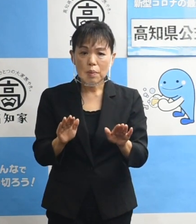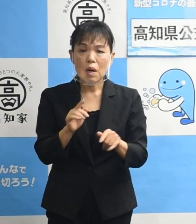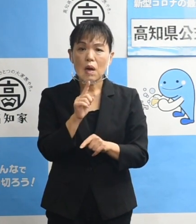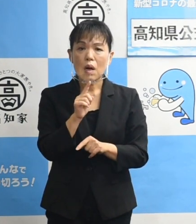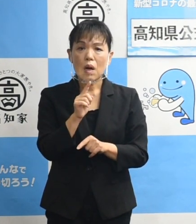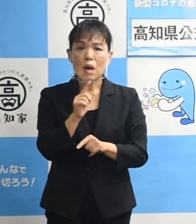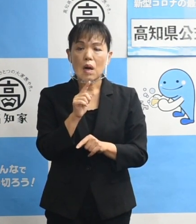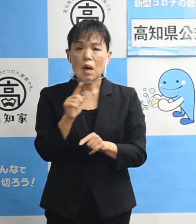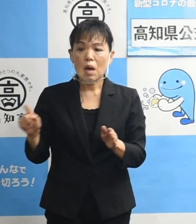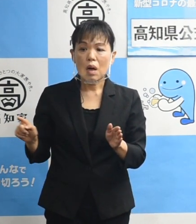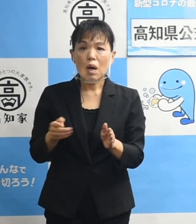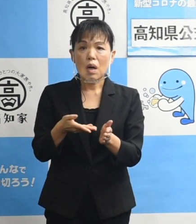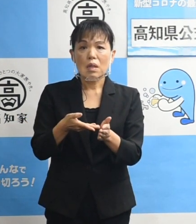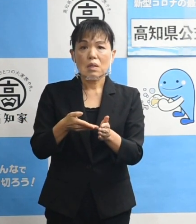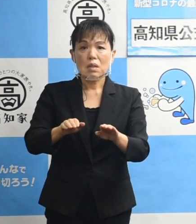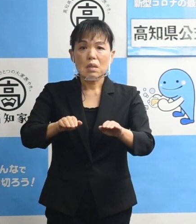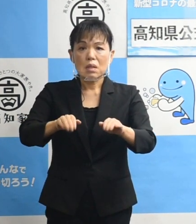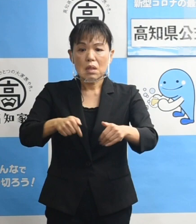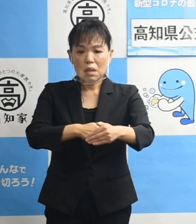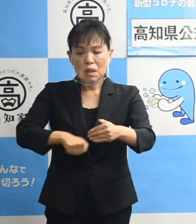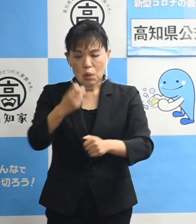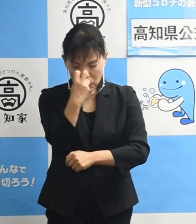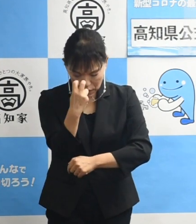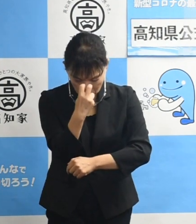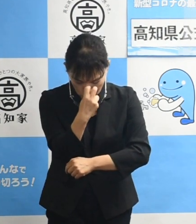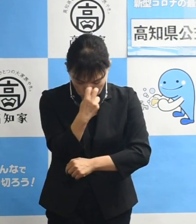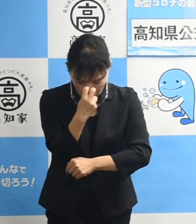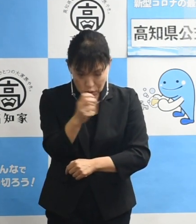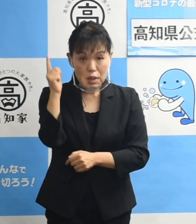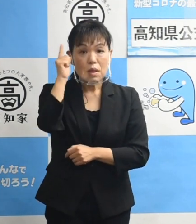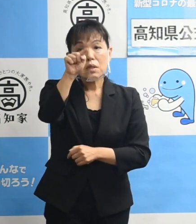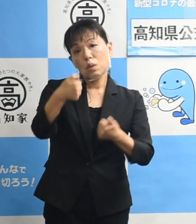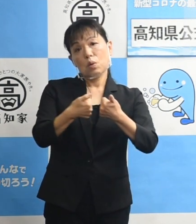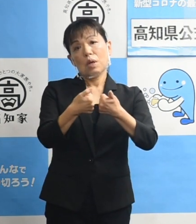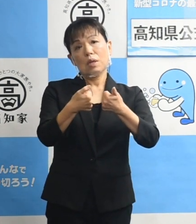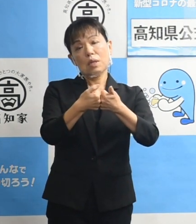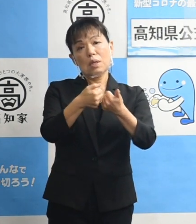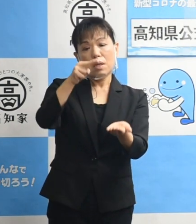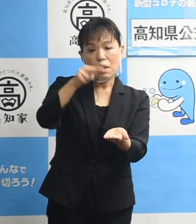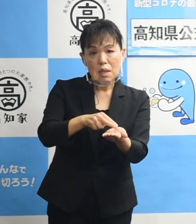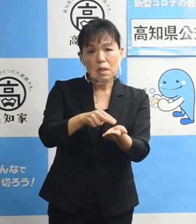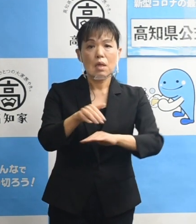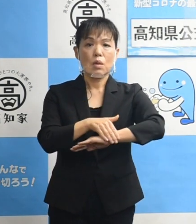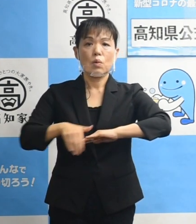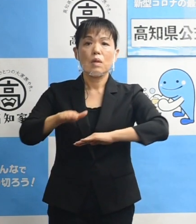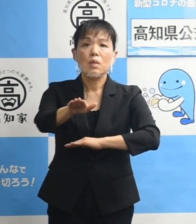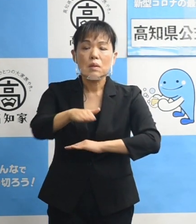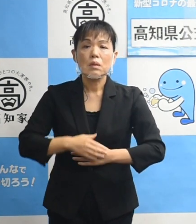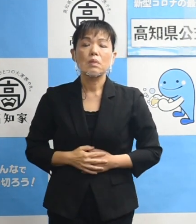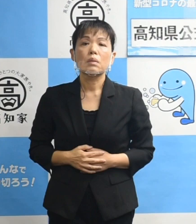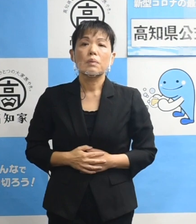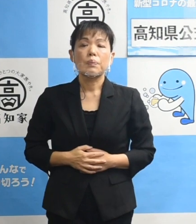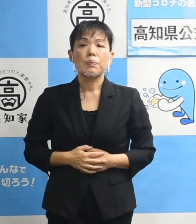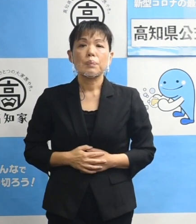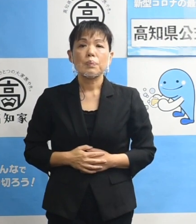含めまして、なお検討して明日の会議で決定するということで進めていきたいと考えております。その